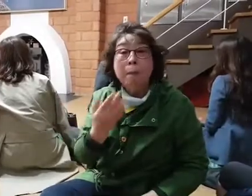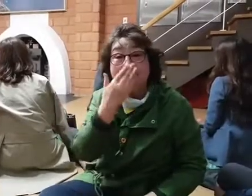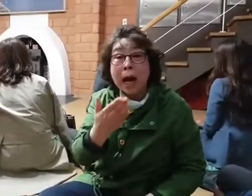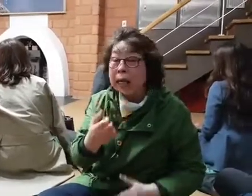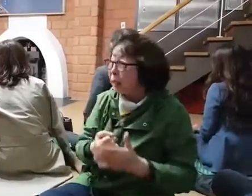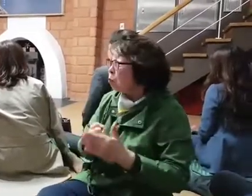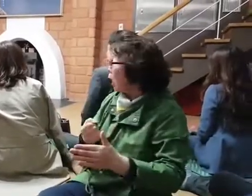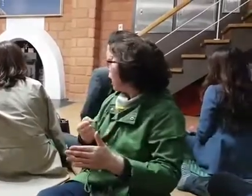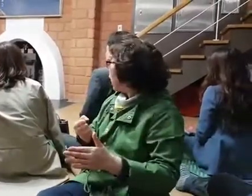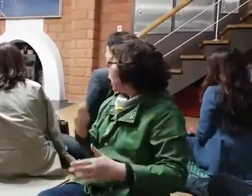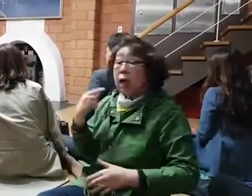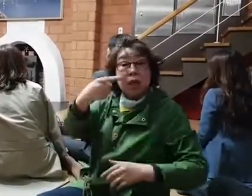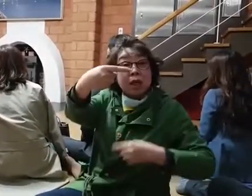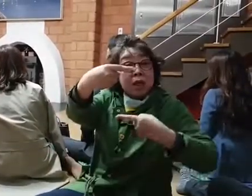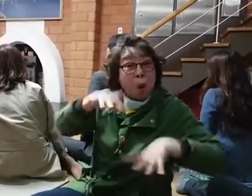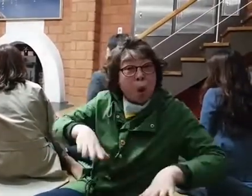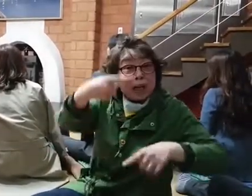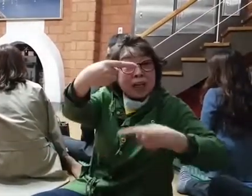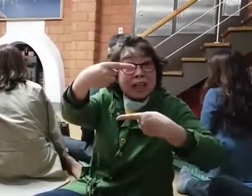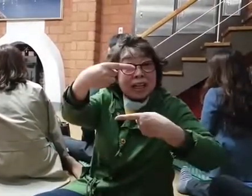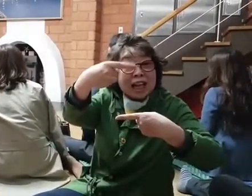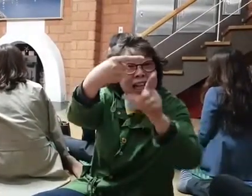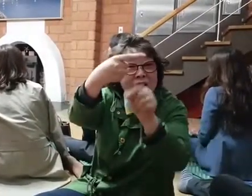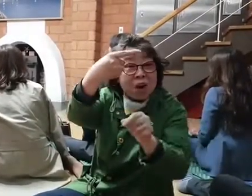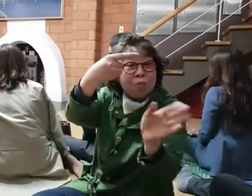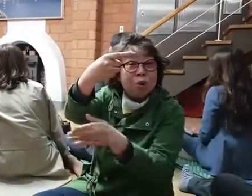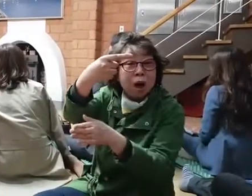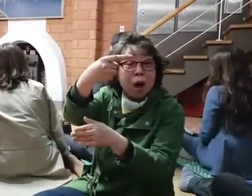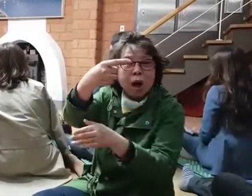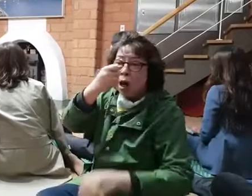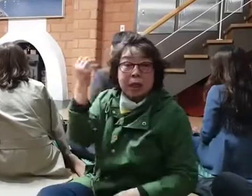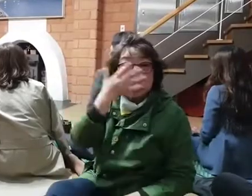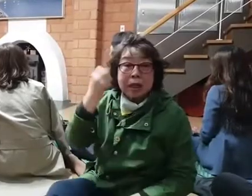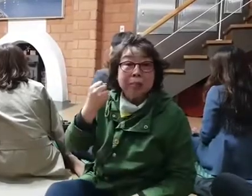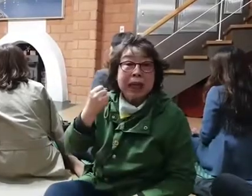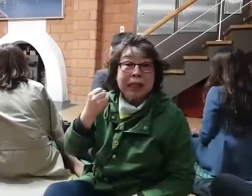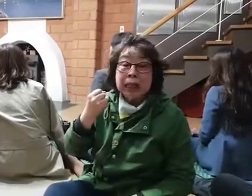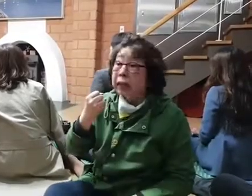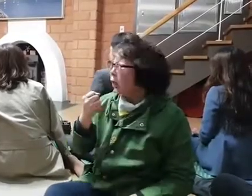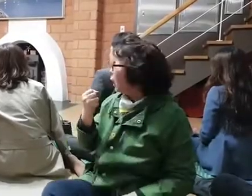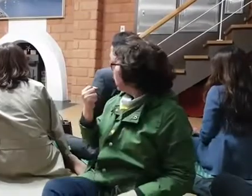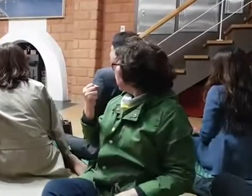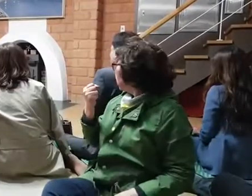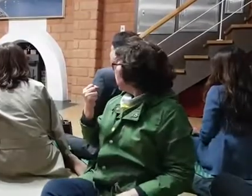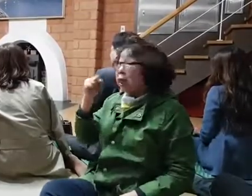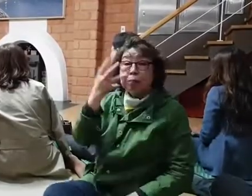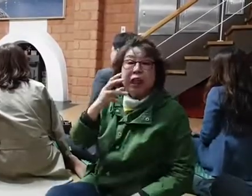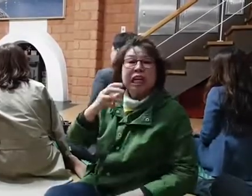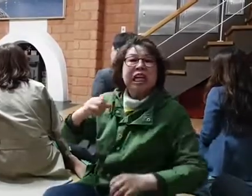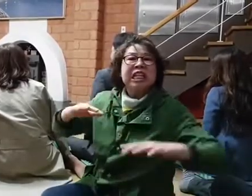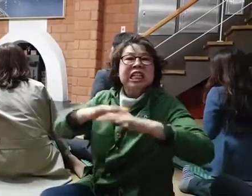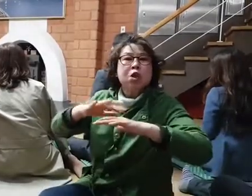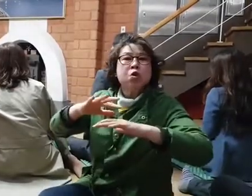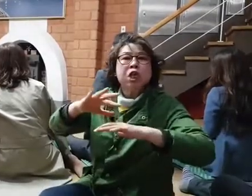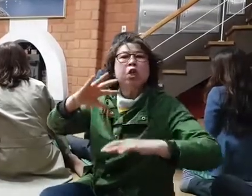요번 1월 1일부터 1월 달부터 갑자기 이게 기운이